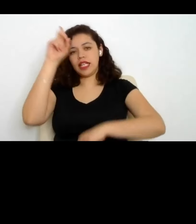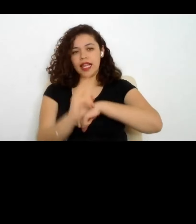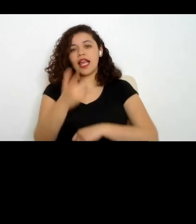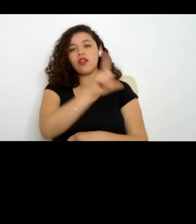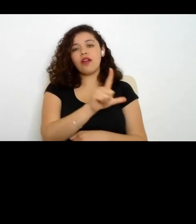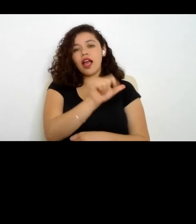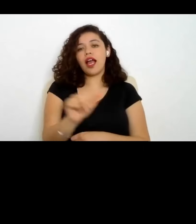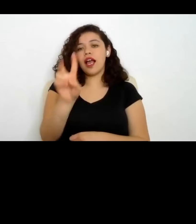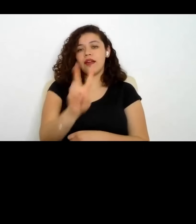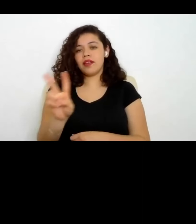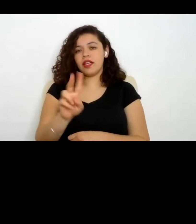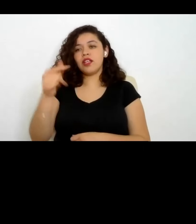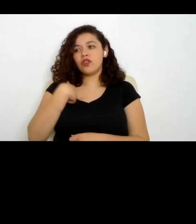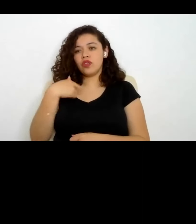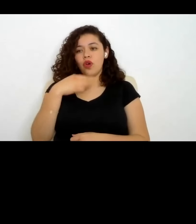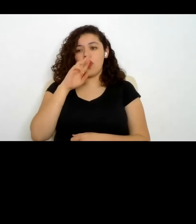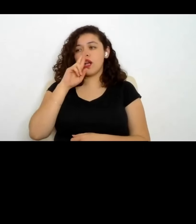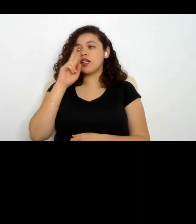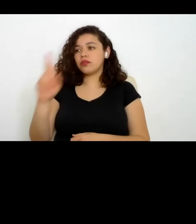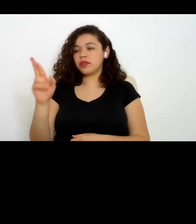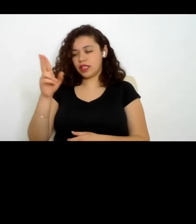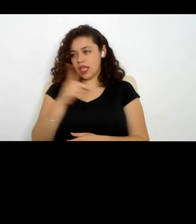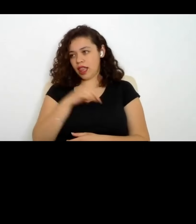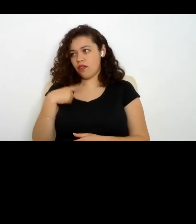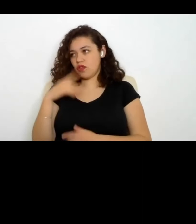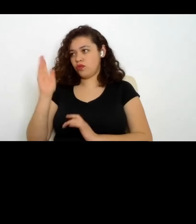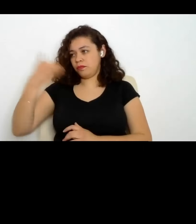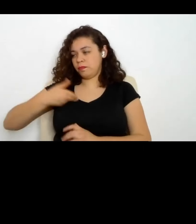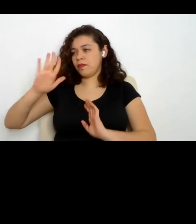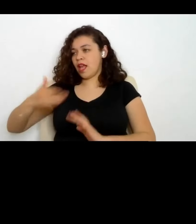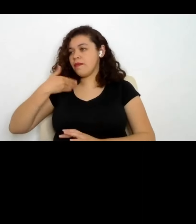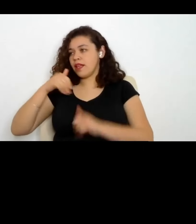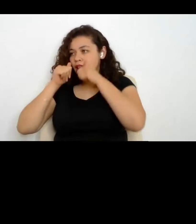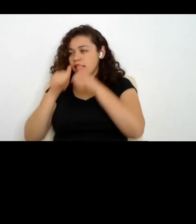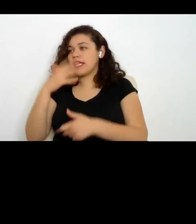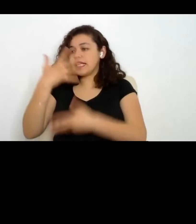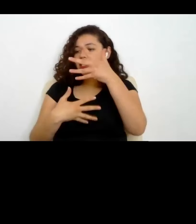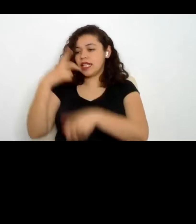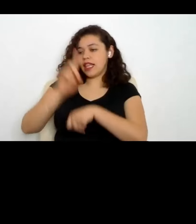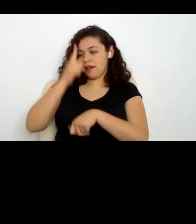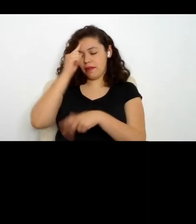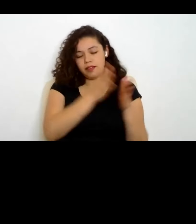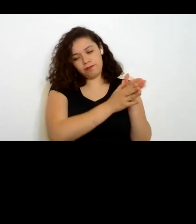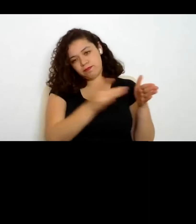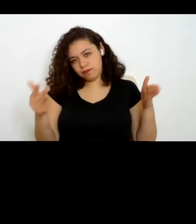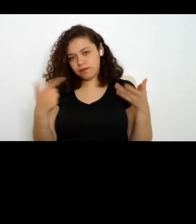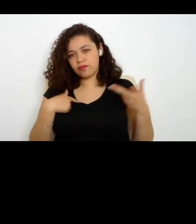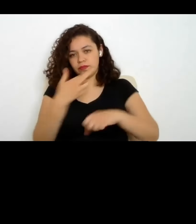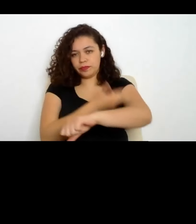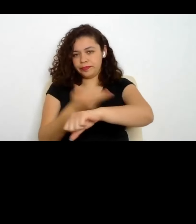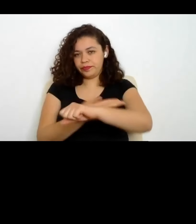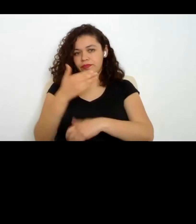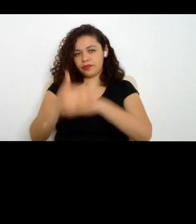para contestarle al titular que su solicitud ya fue atendida. Entonces, ese es el procedimiento del ejercicio de derechos